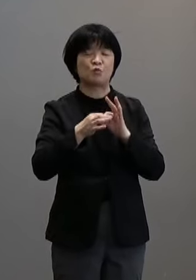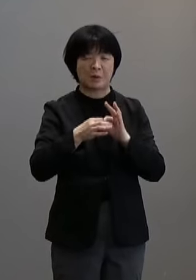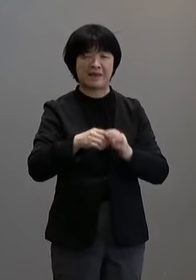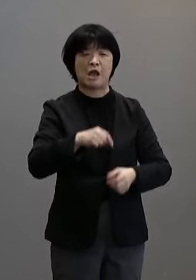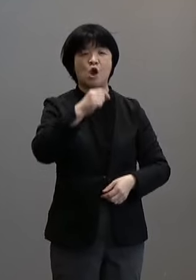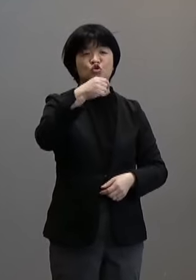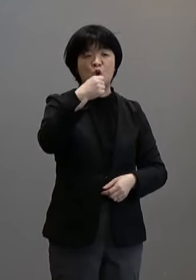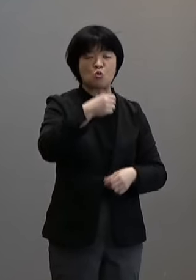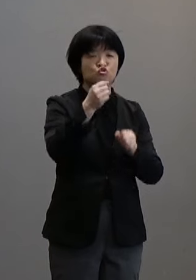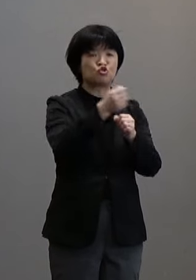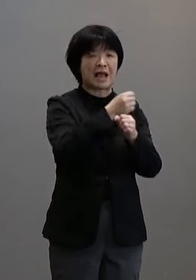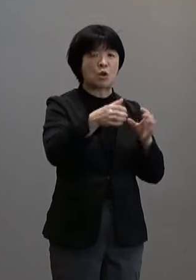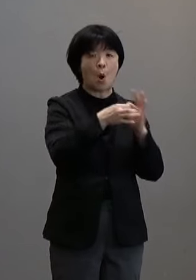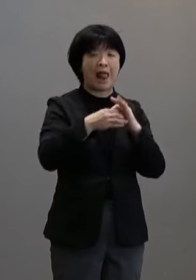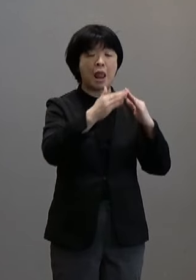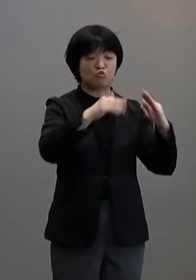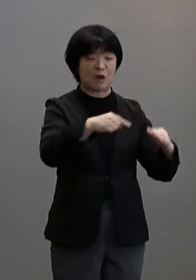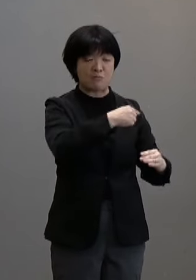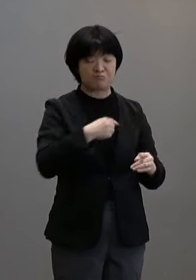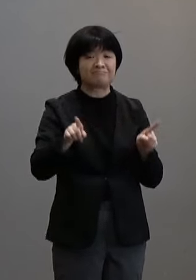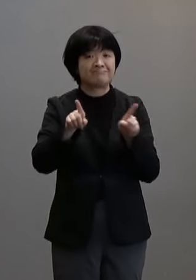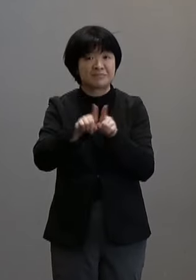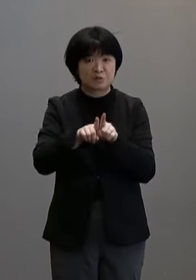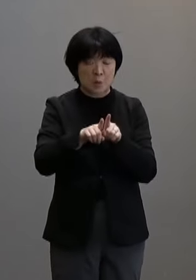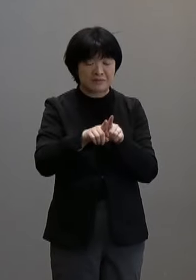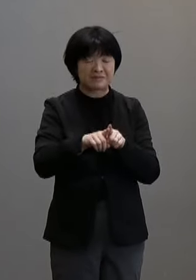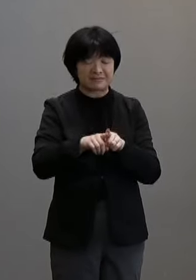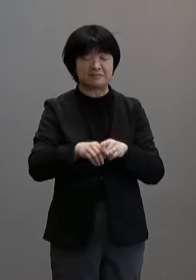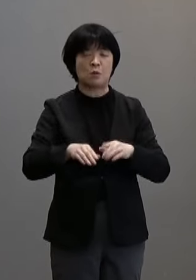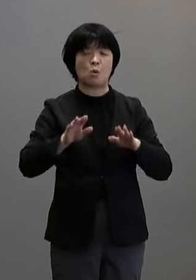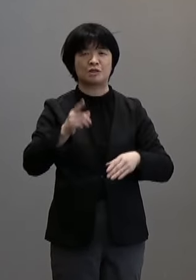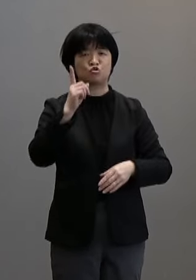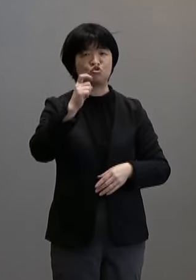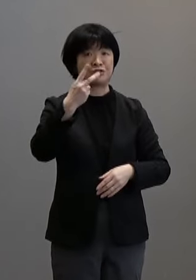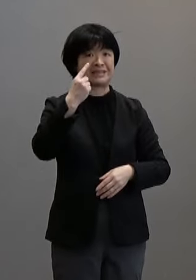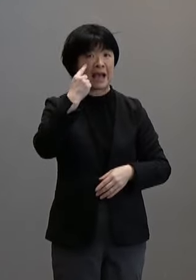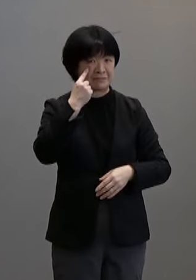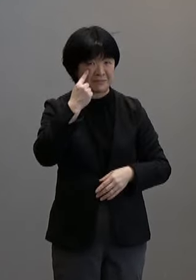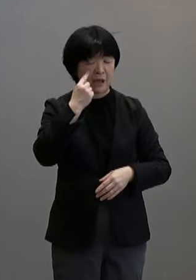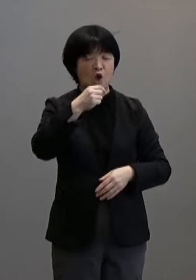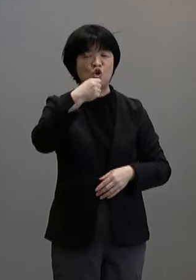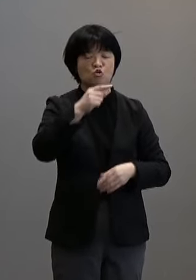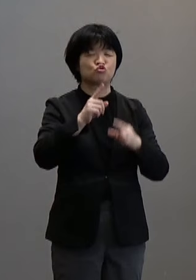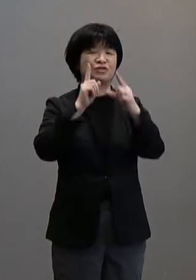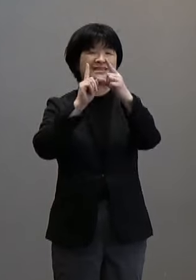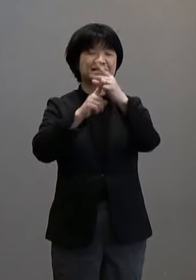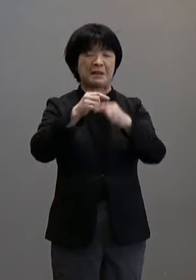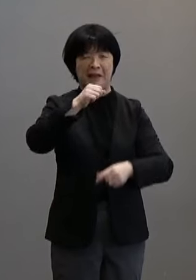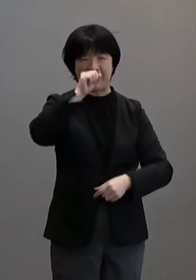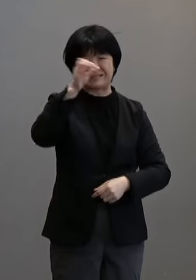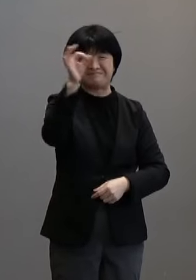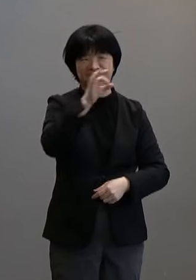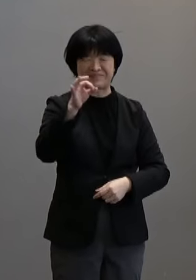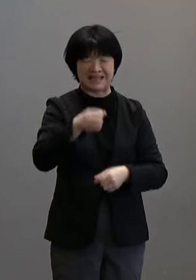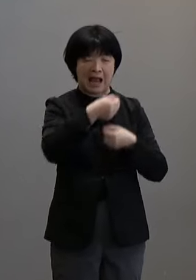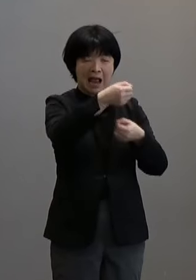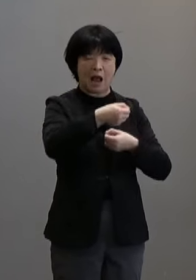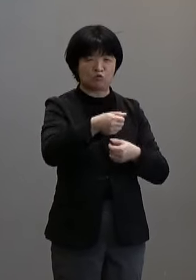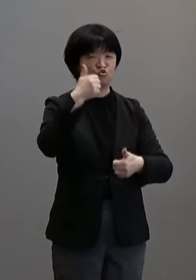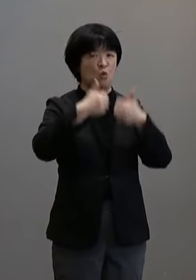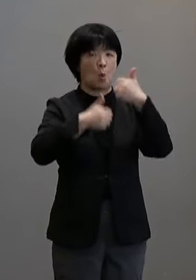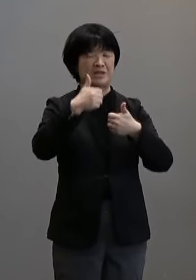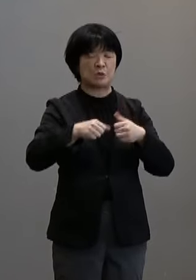業連絡協議会と協力をして、今年で12回目となる食の千葉の一品を発掘コンテストを実施いたし